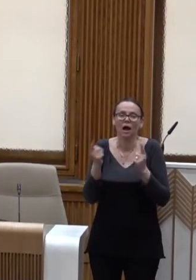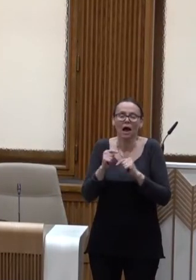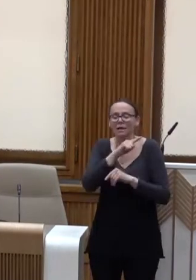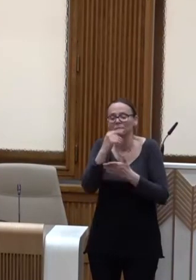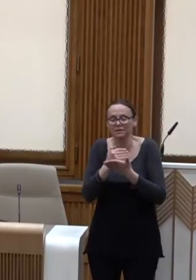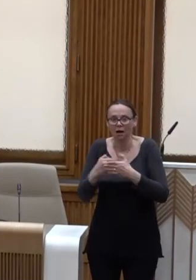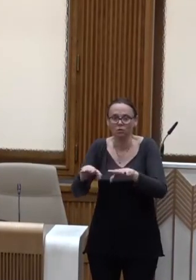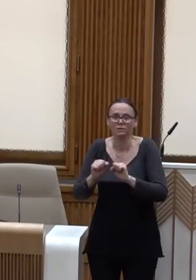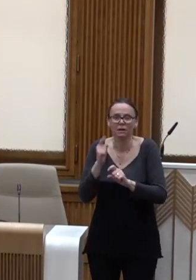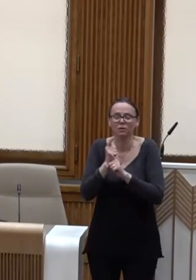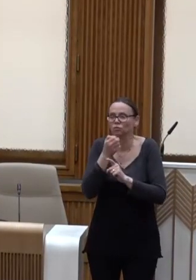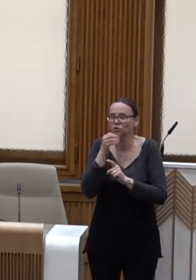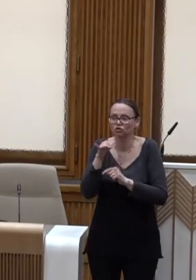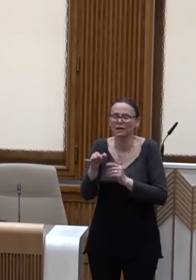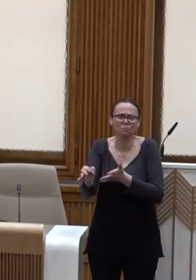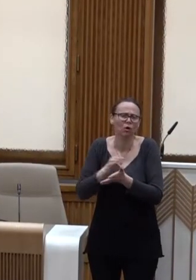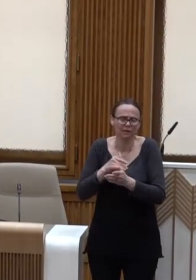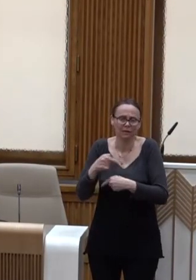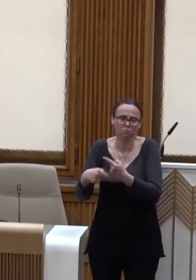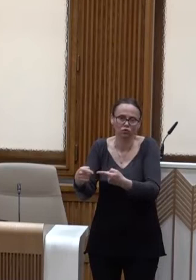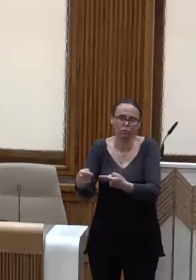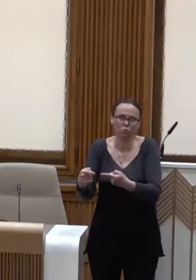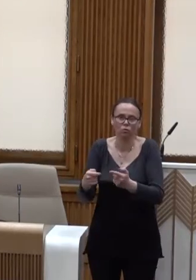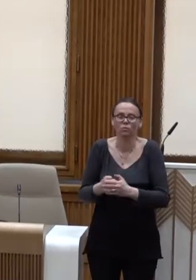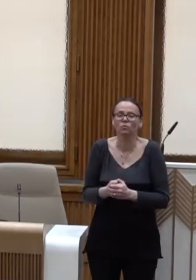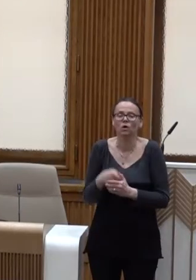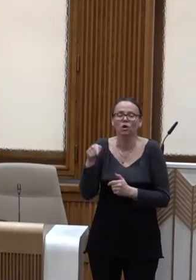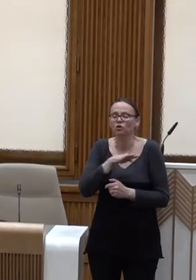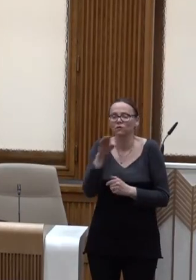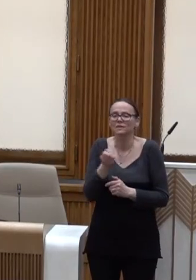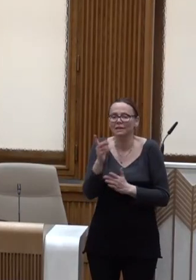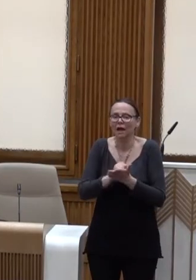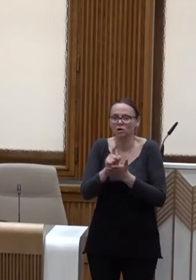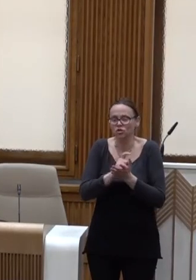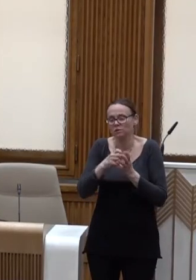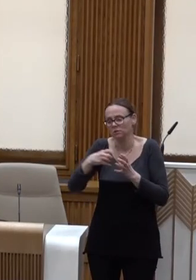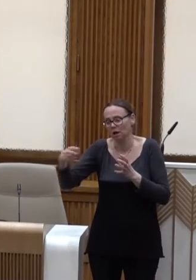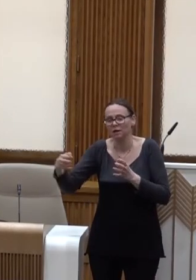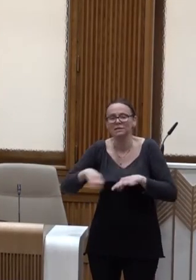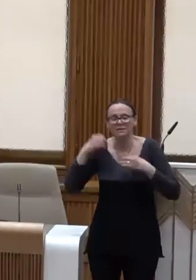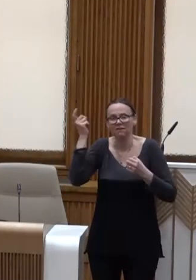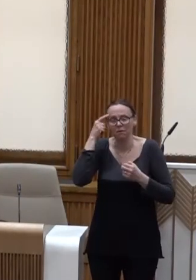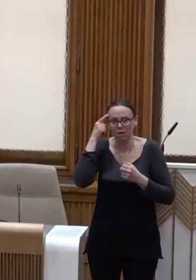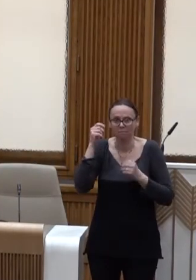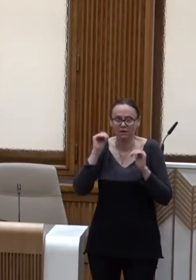pa zakon sprejme, tudi če gre vse po hitrem postopku, to vse nekaj časa traja. Ne. Zdrava pamet mora